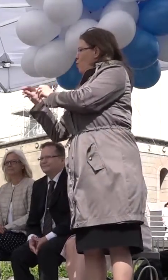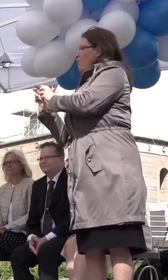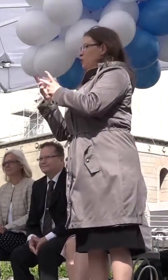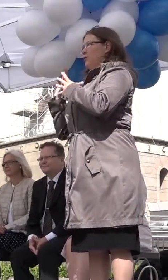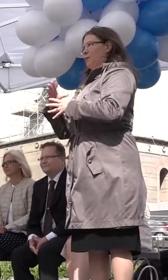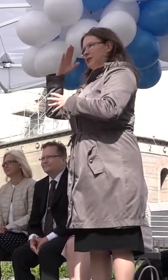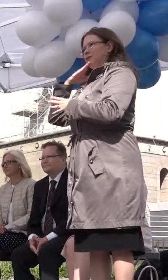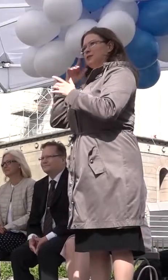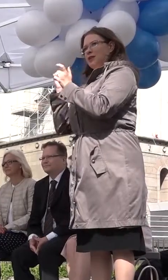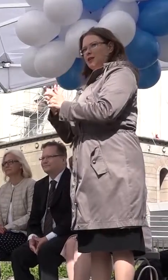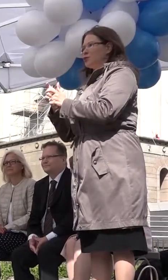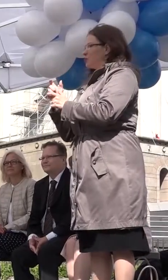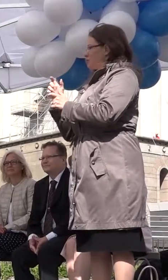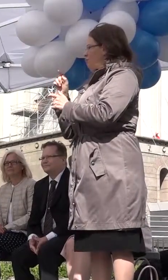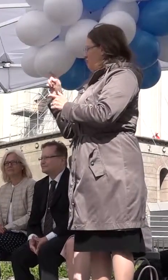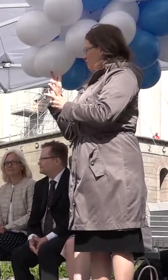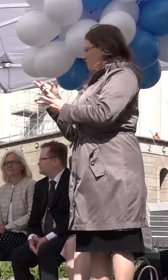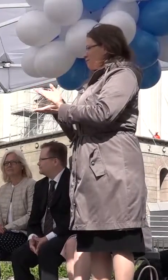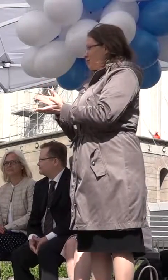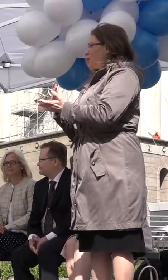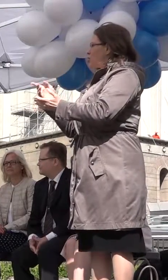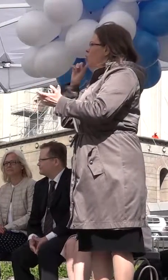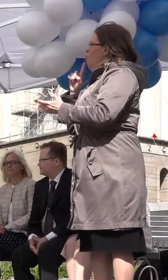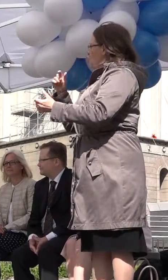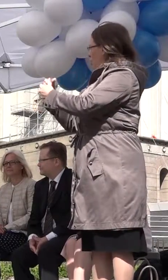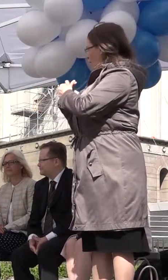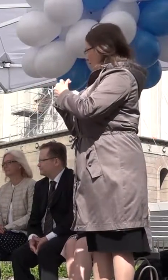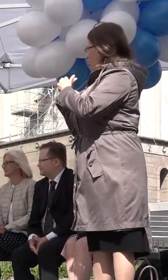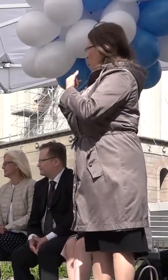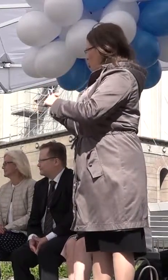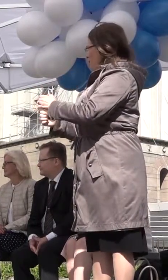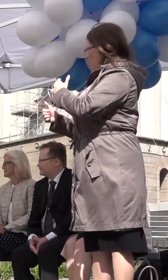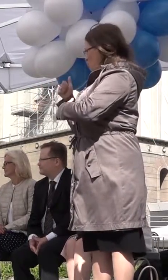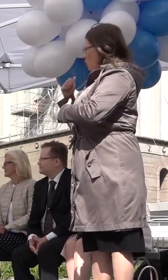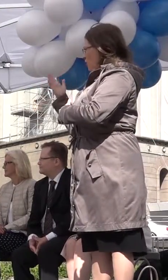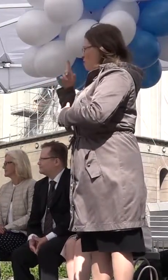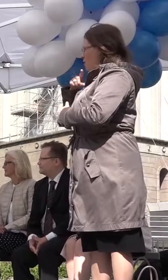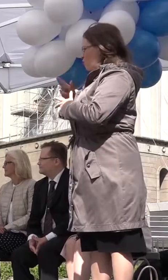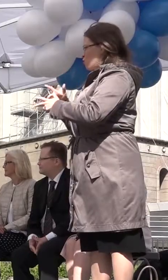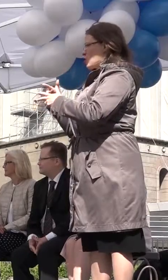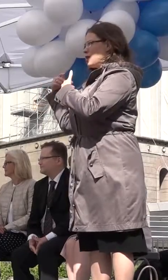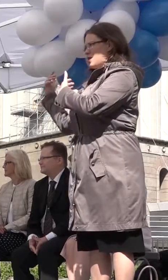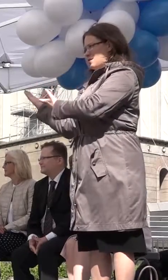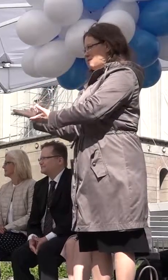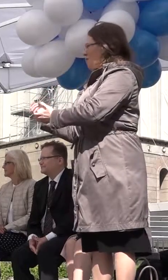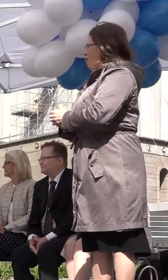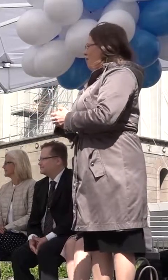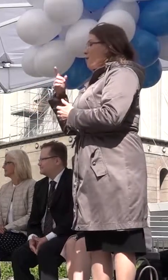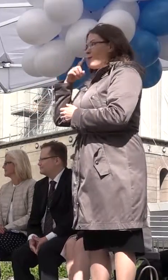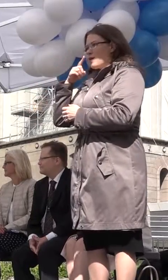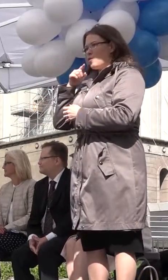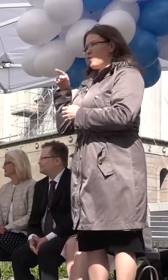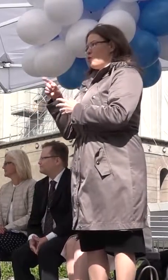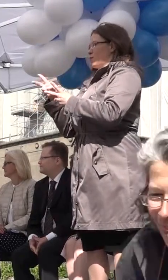puheosuudet. Seuraavaksi vuorossa Kuurojen liiton toiminnanjohtaja Markku Jokinen. Ja Markku on